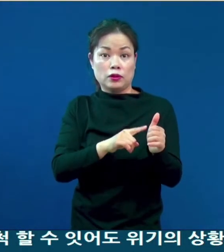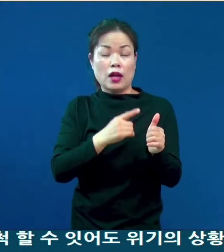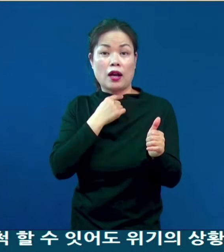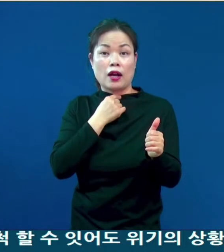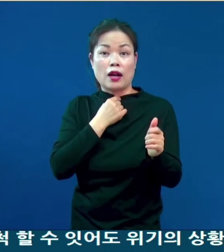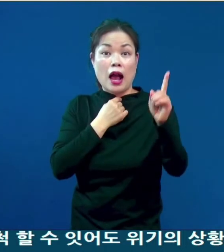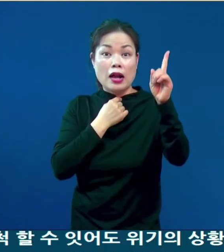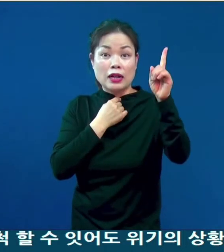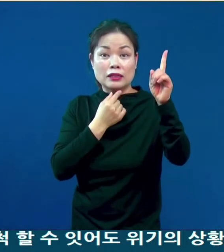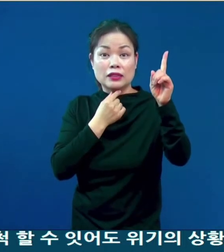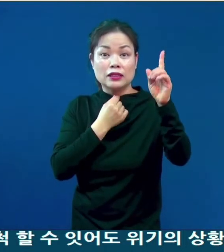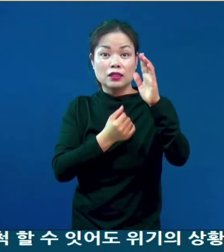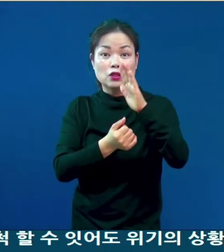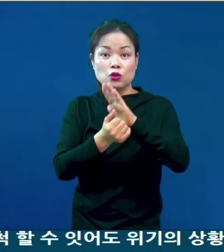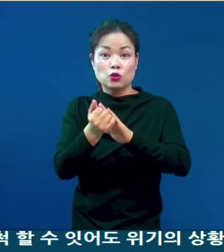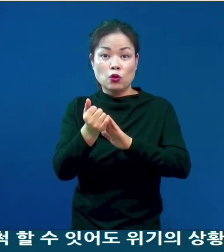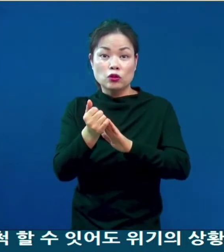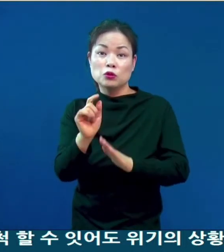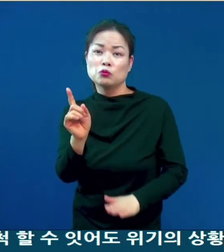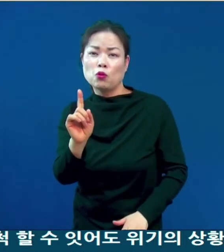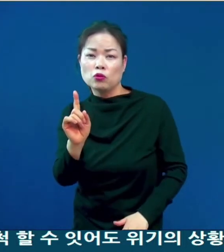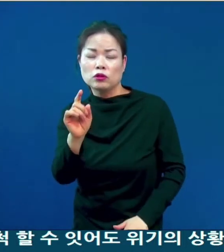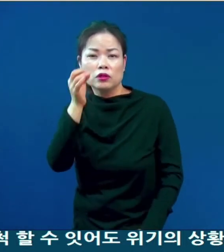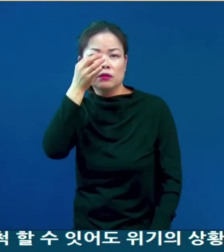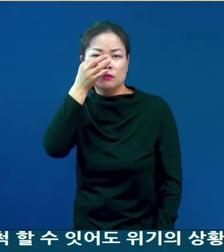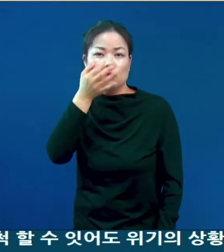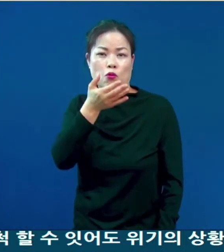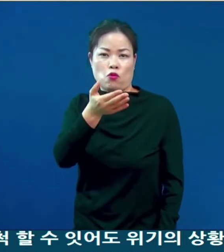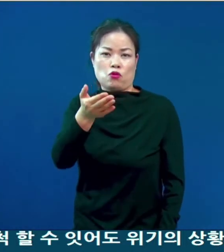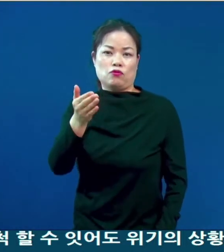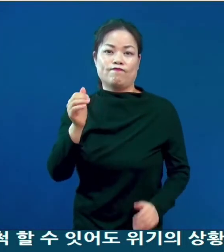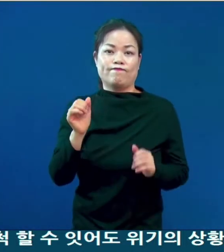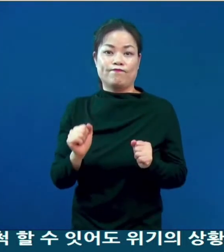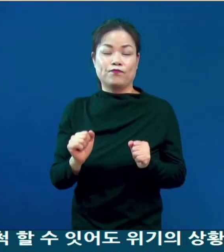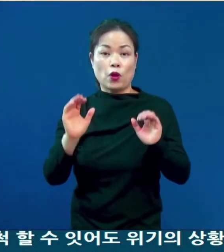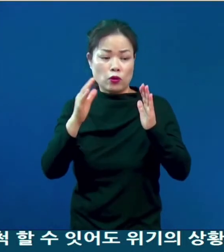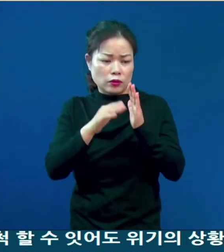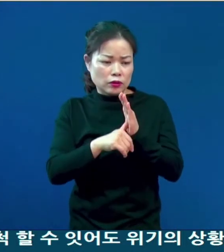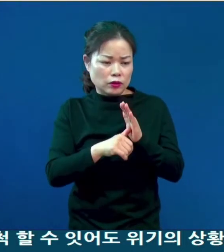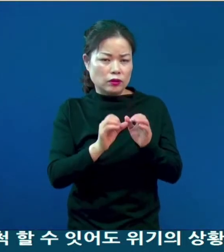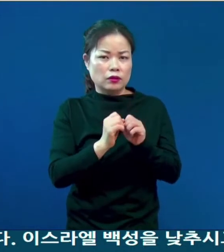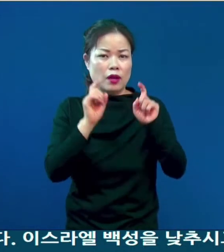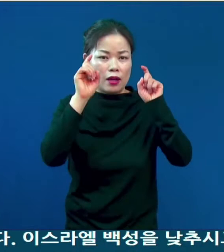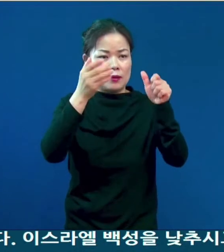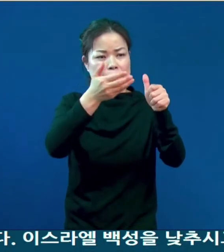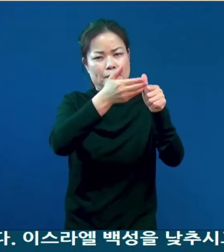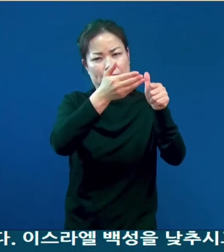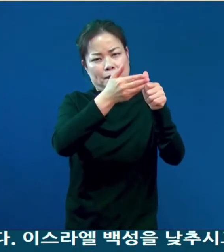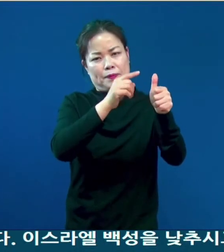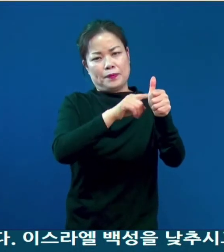소원이 무엇인지 보여주고 있습니다. 어려서부터 그는 목동 생활을 하면서